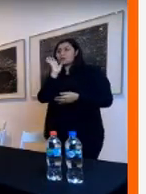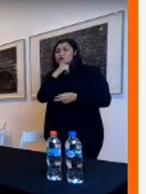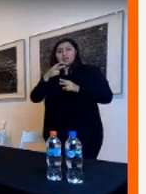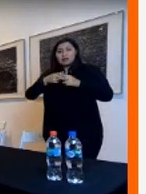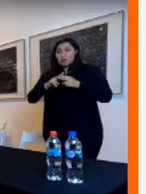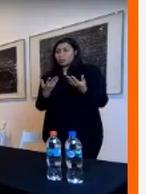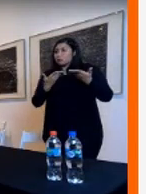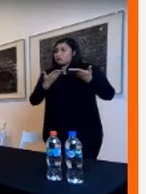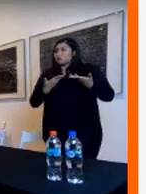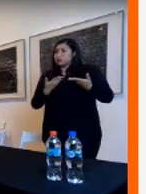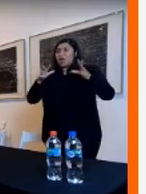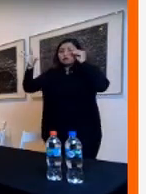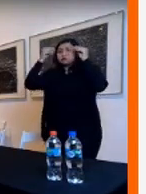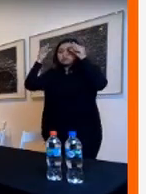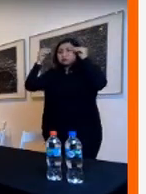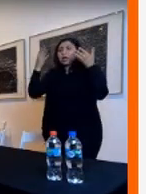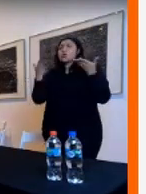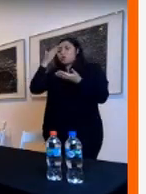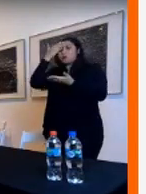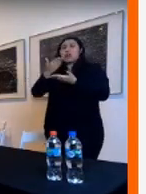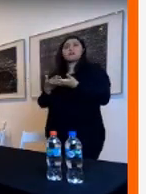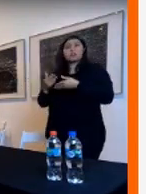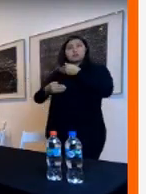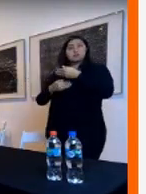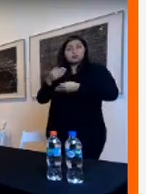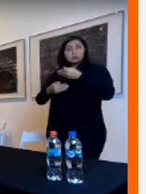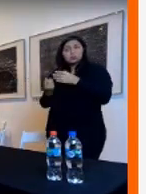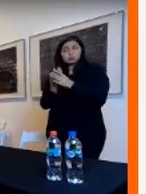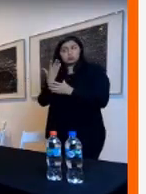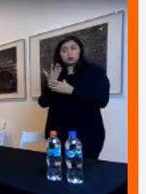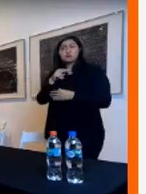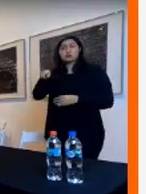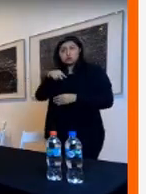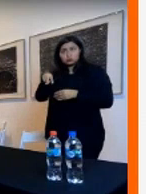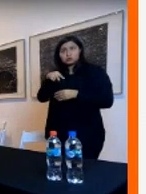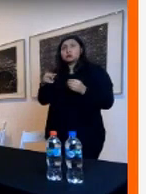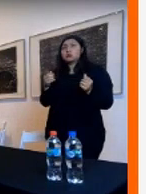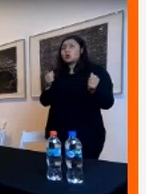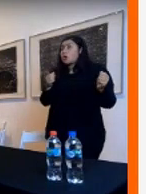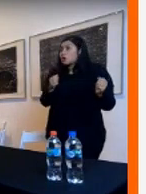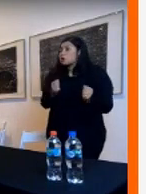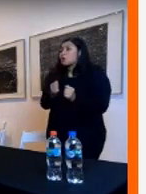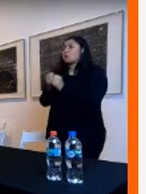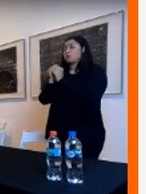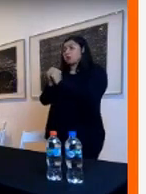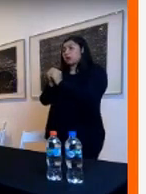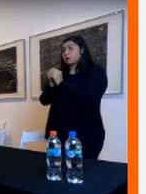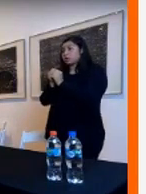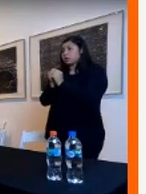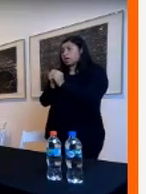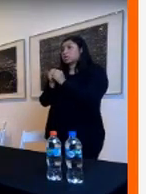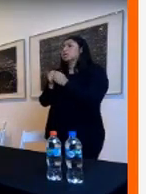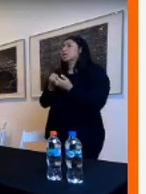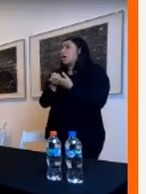herramientas de cómo enfrentar estos nuevos procesos. Entonces nosotros queremos hacer un complemento o un pequeño o humilde aporte a sus